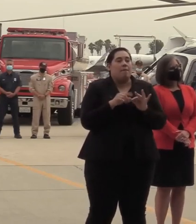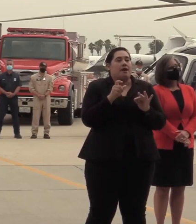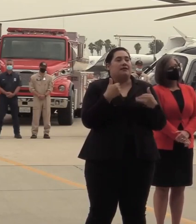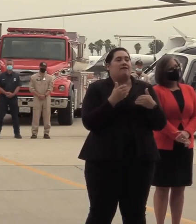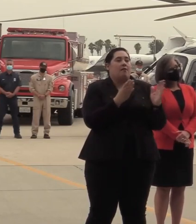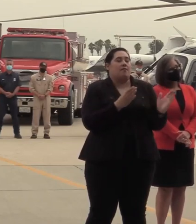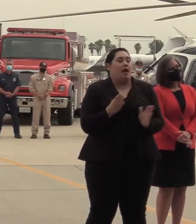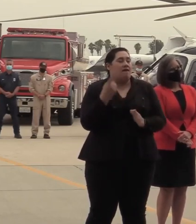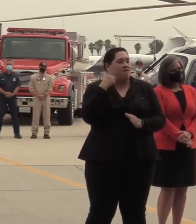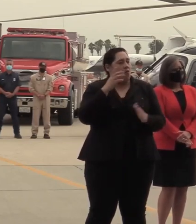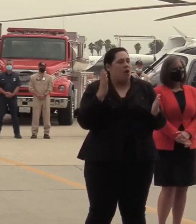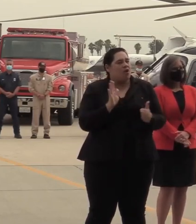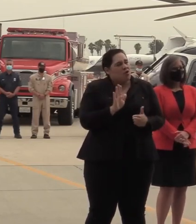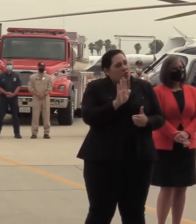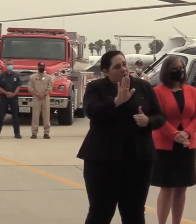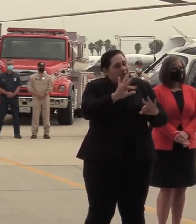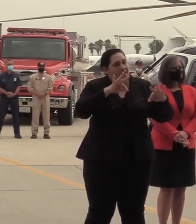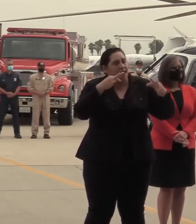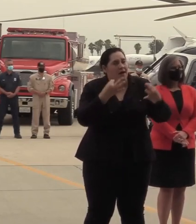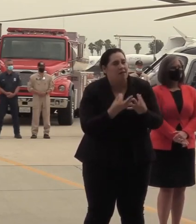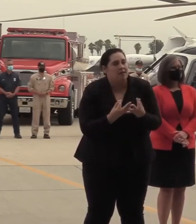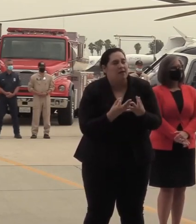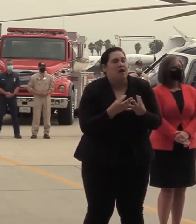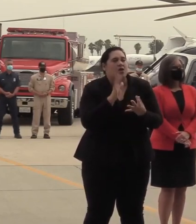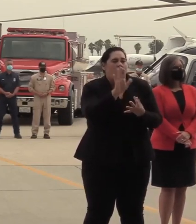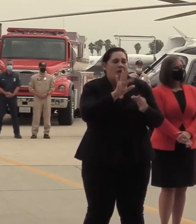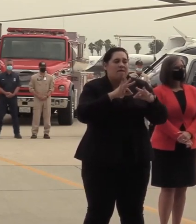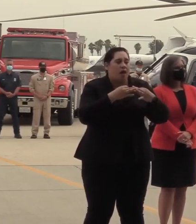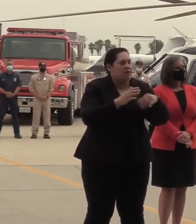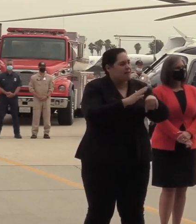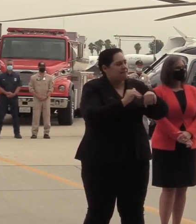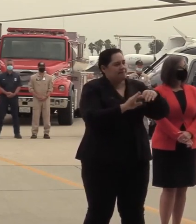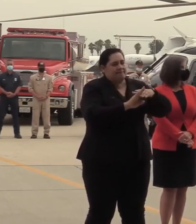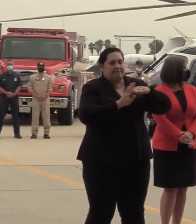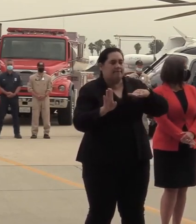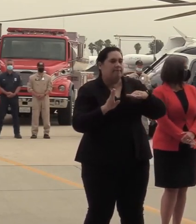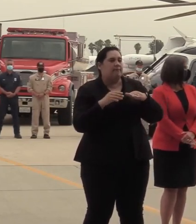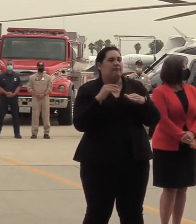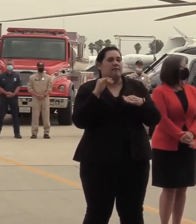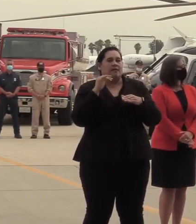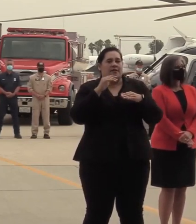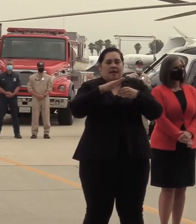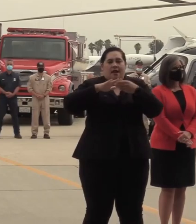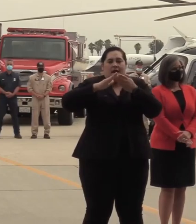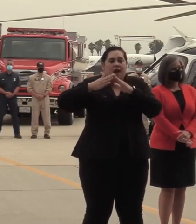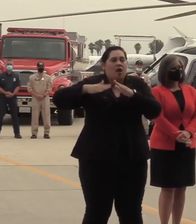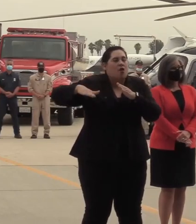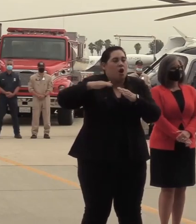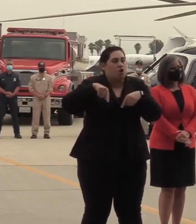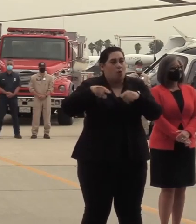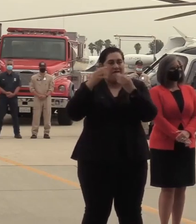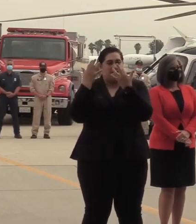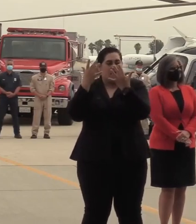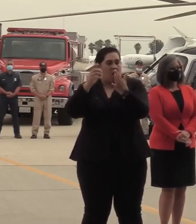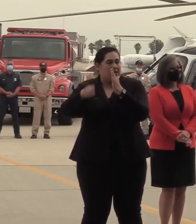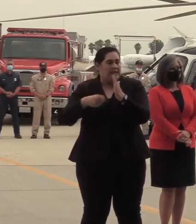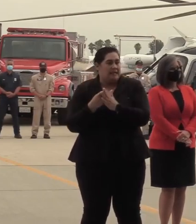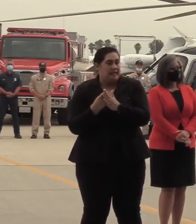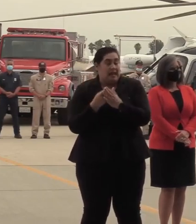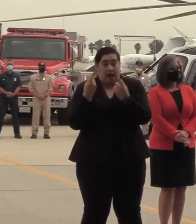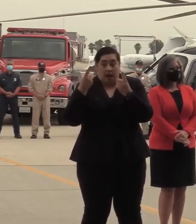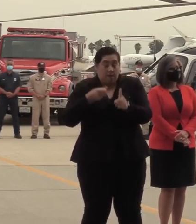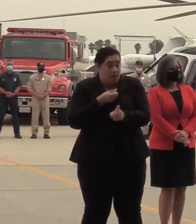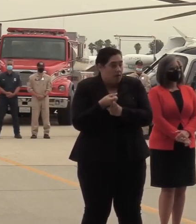por su familia para evacuar nuestros vecindarios durante estos incendios, porque